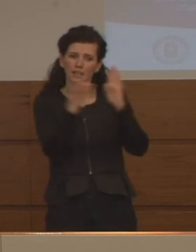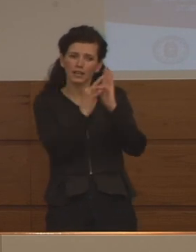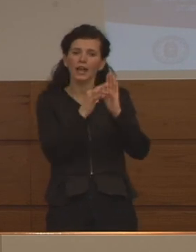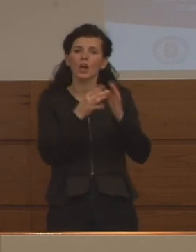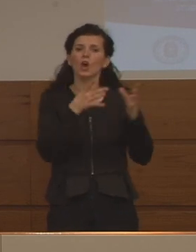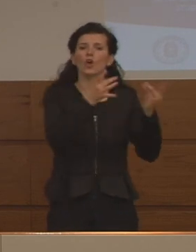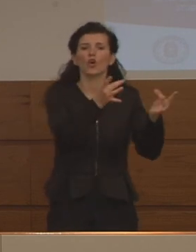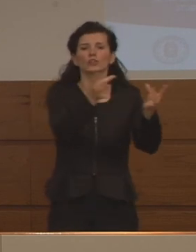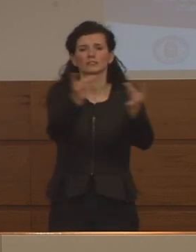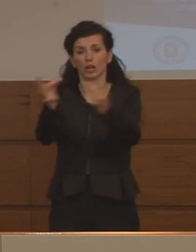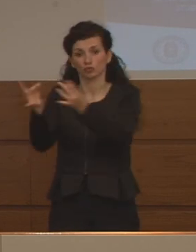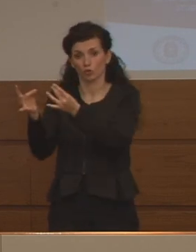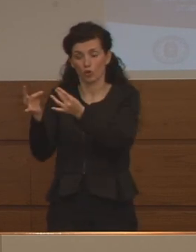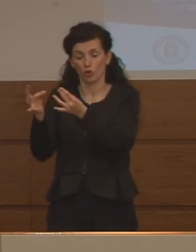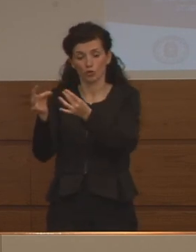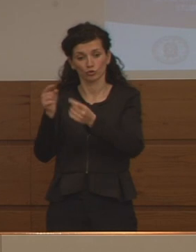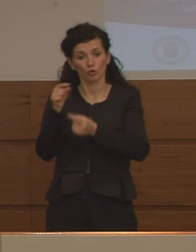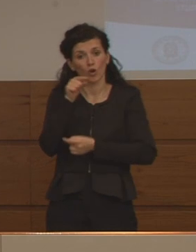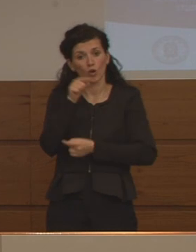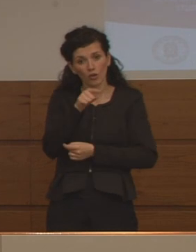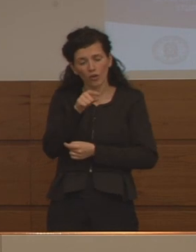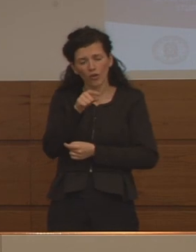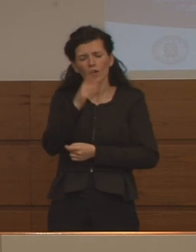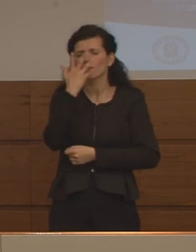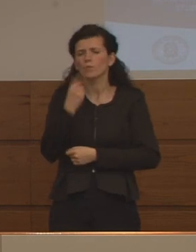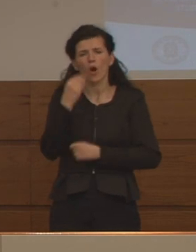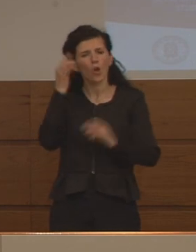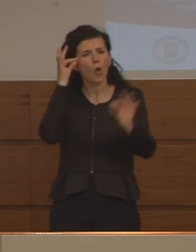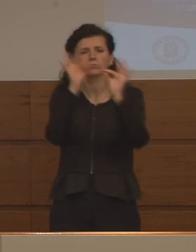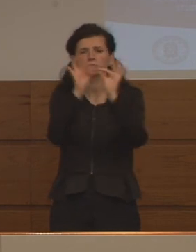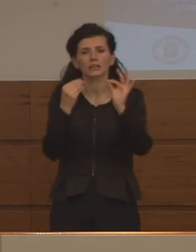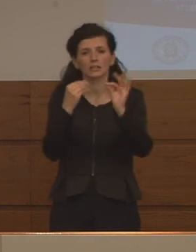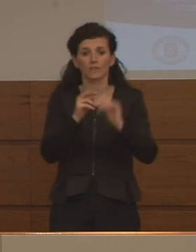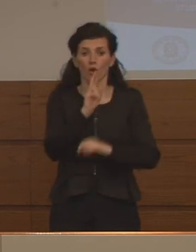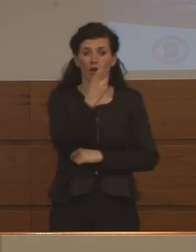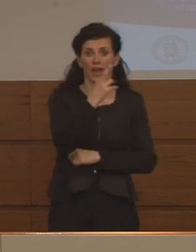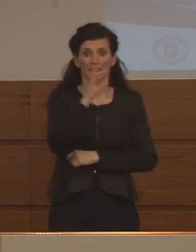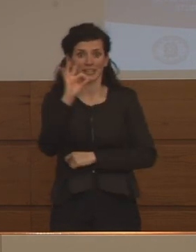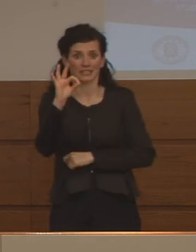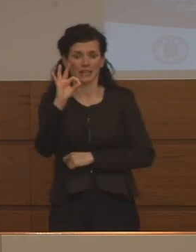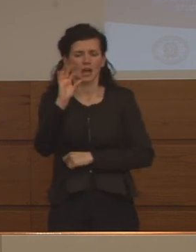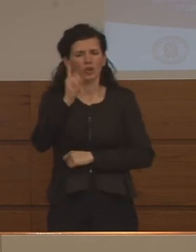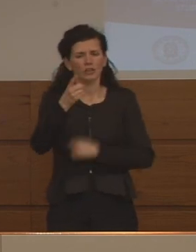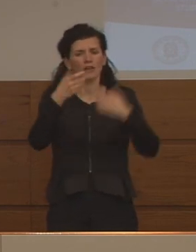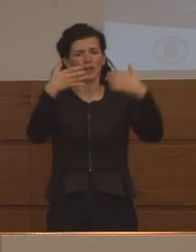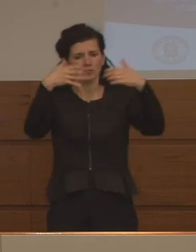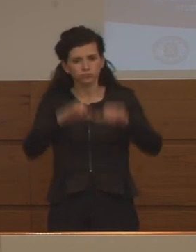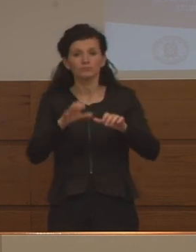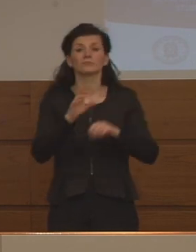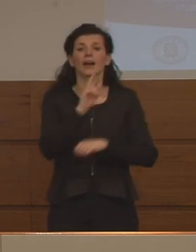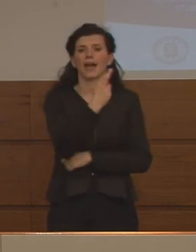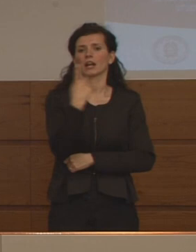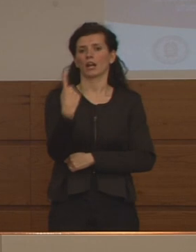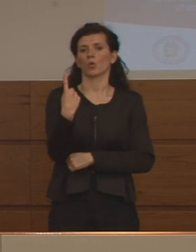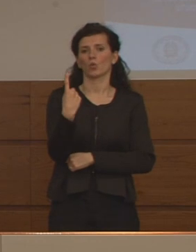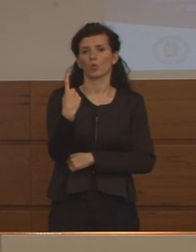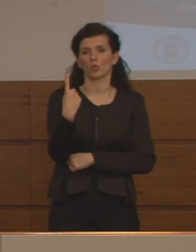come primo obiettivo di abbassare attorno al valore di 1 questo